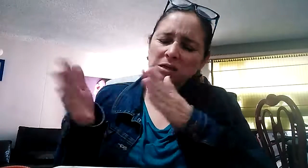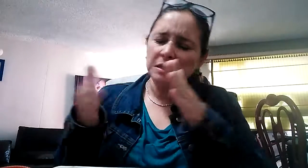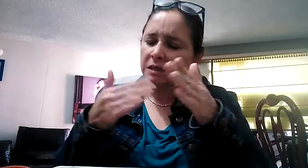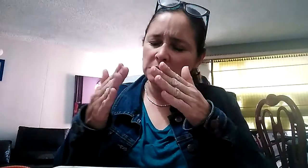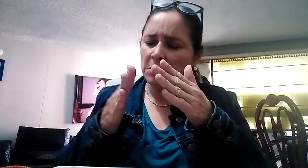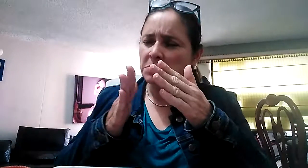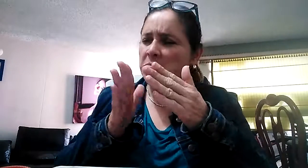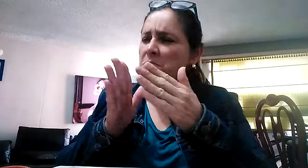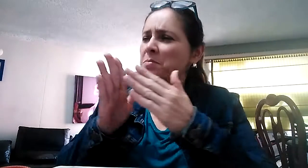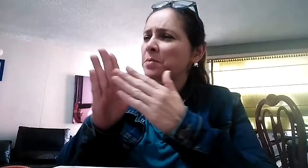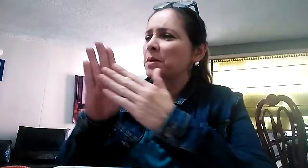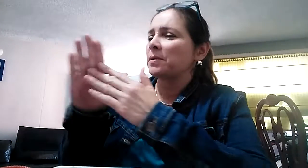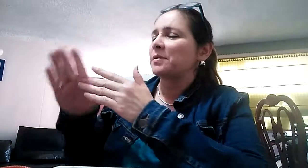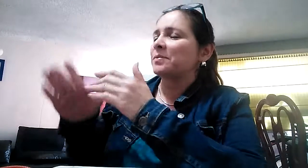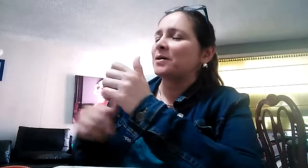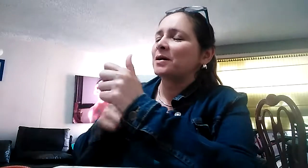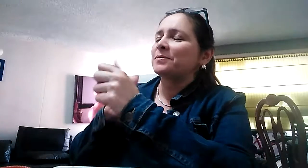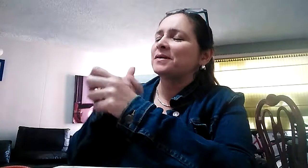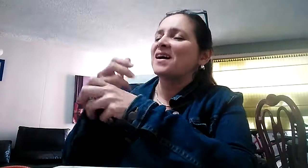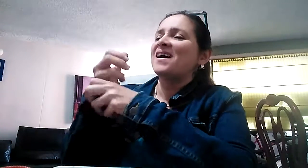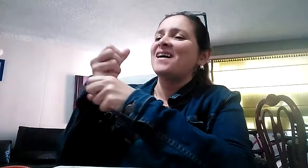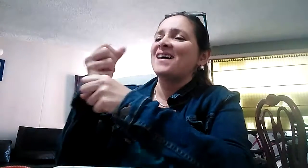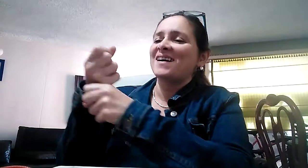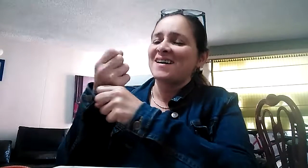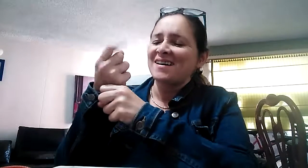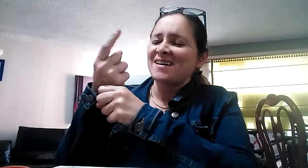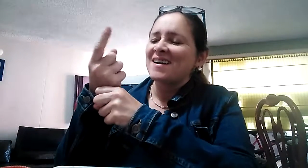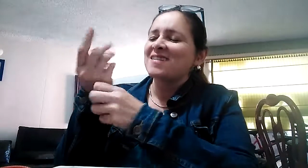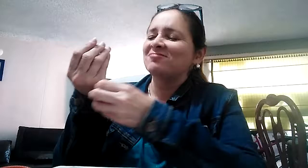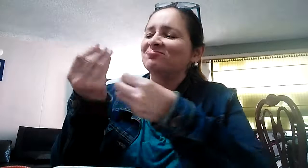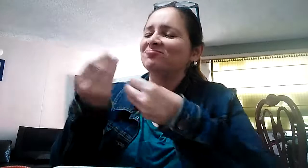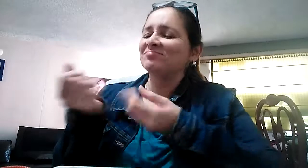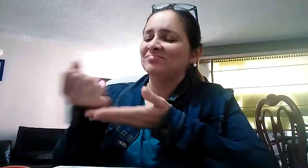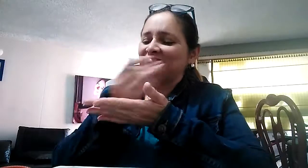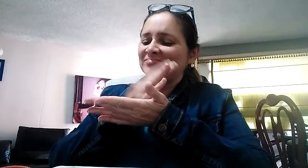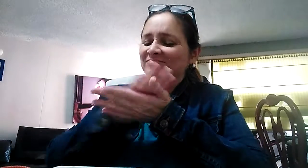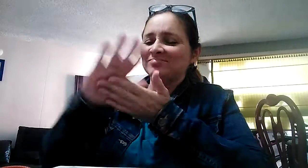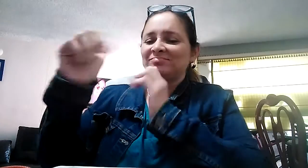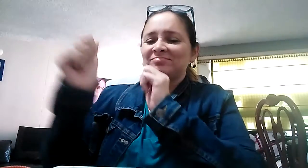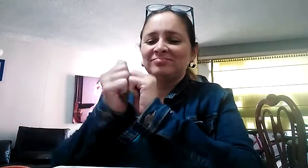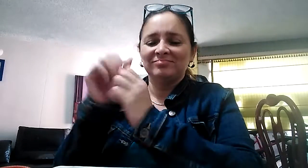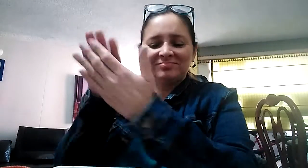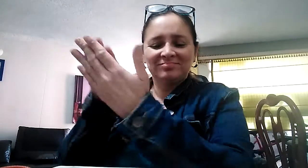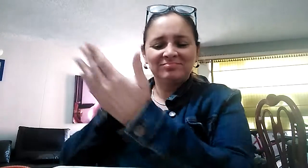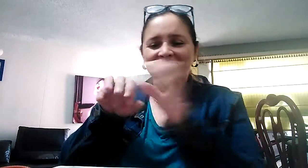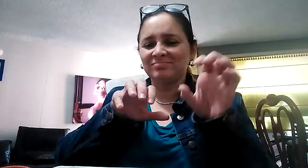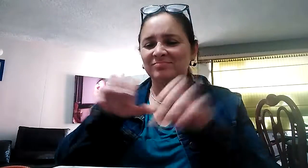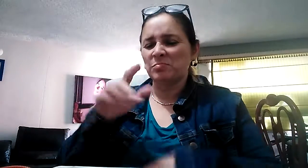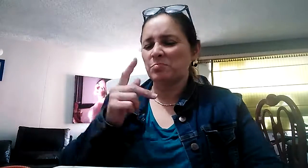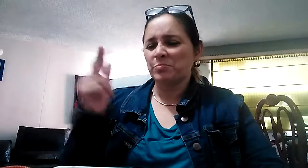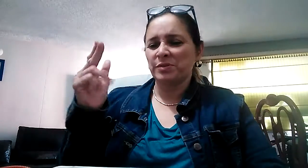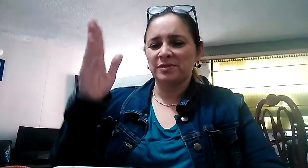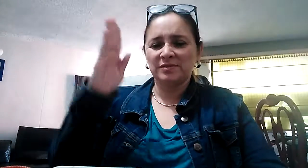¡Adiós! Soy Stan, me equivoqué. Repito, me equivoqué. Yo nunca debí apostar.